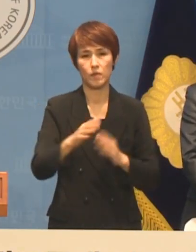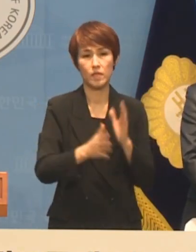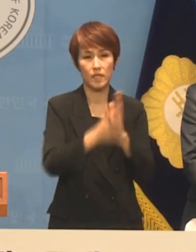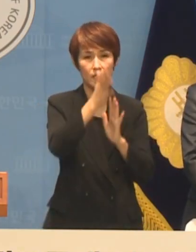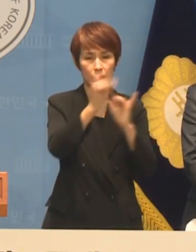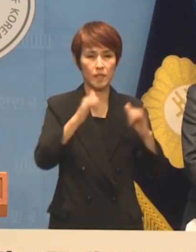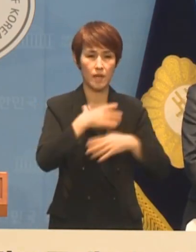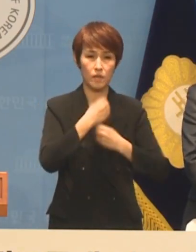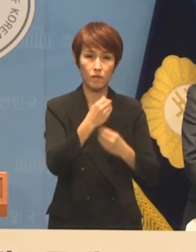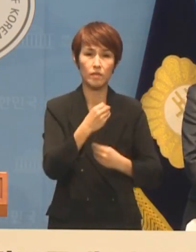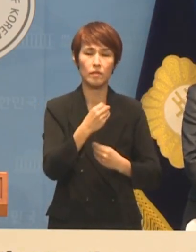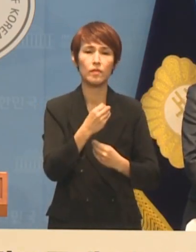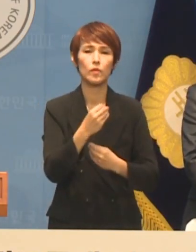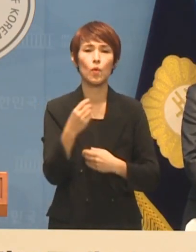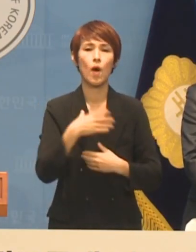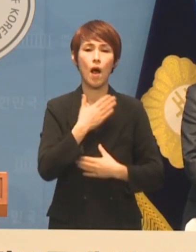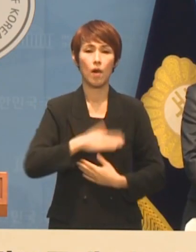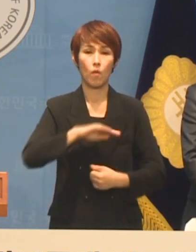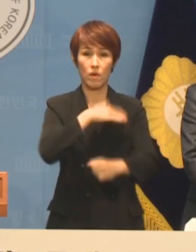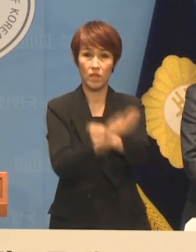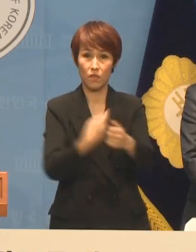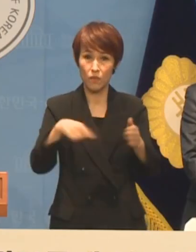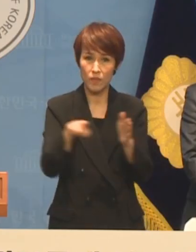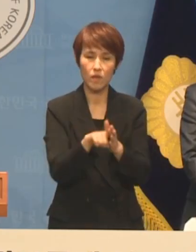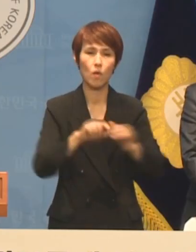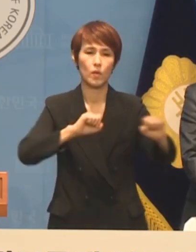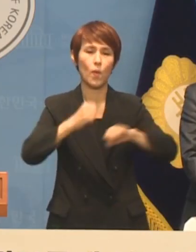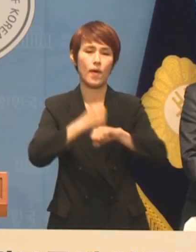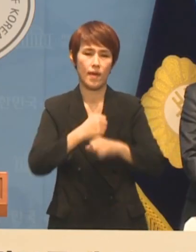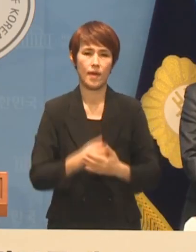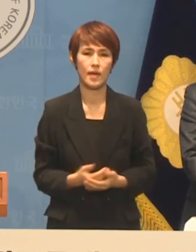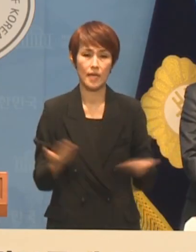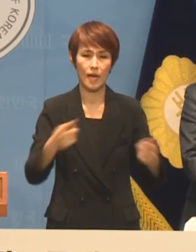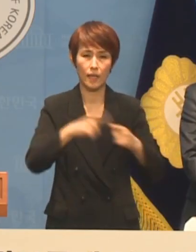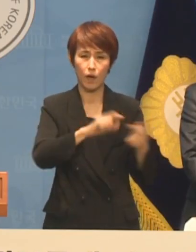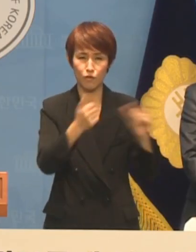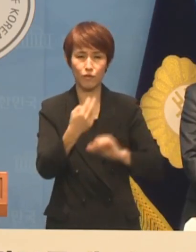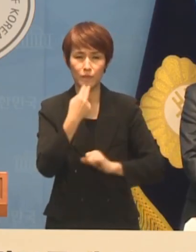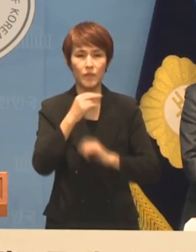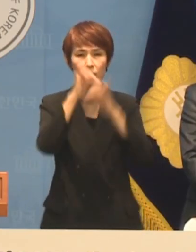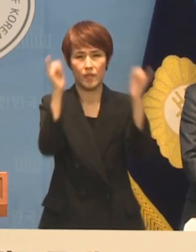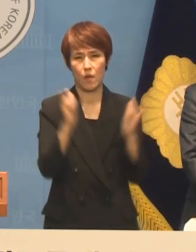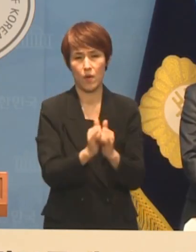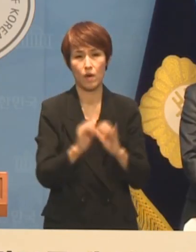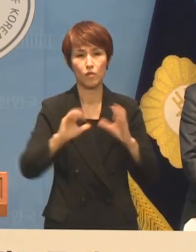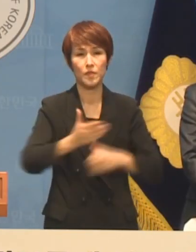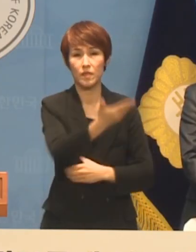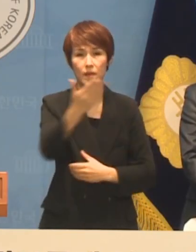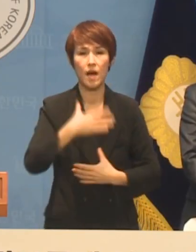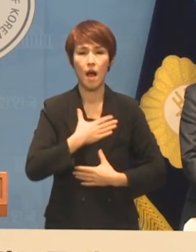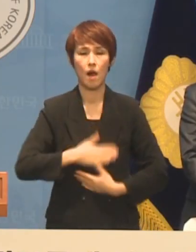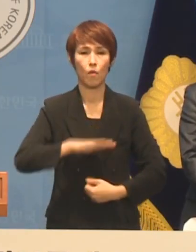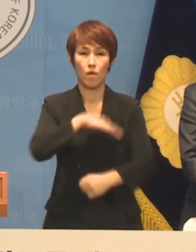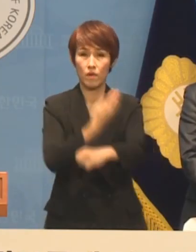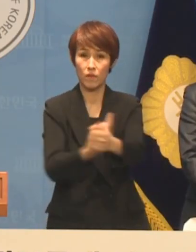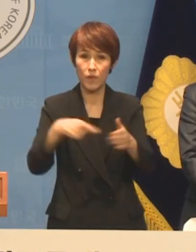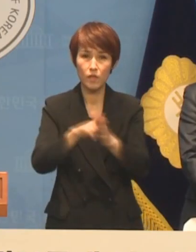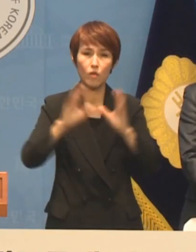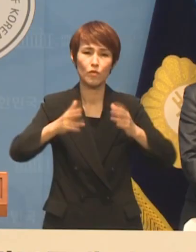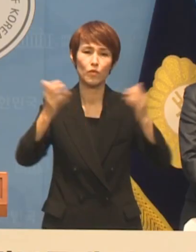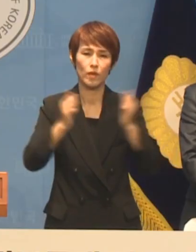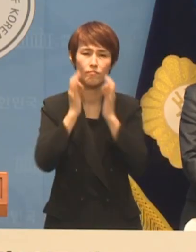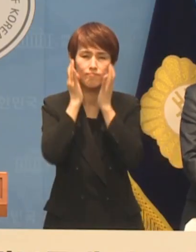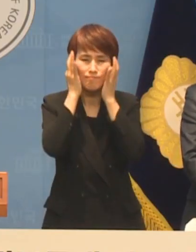알 권리를 위해 활동하겠습니다. 일하다 죽지 않는 사회, 노동자, 구직자, 시민의 알 권리를 위해 국회에서도 최선을 다해